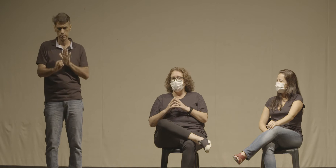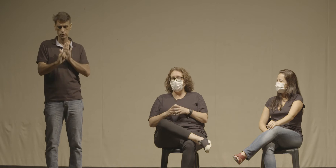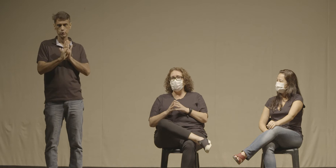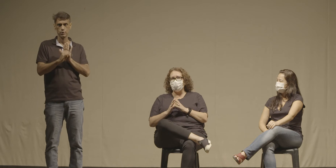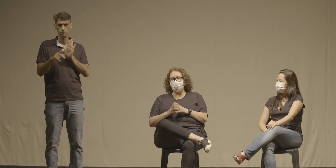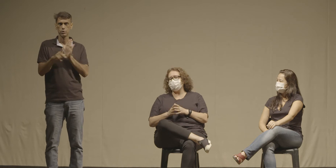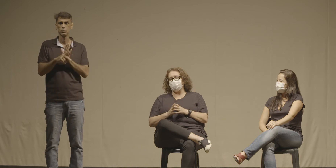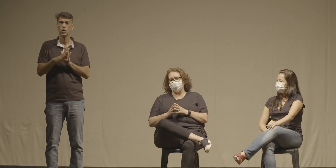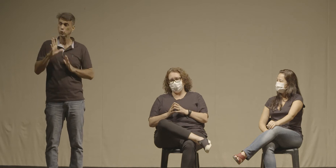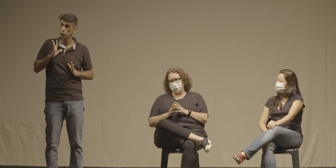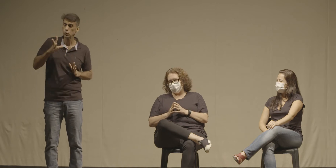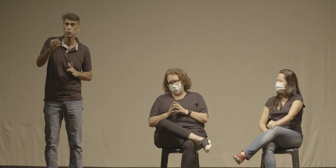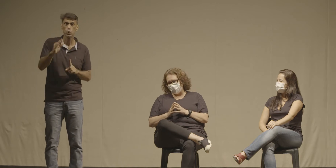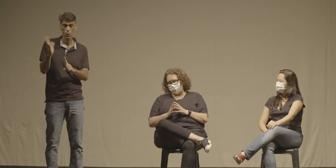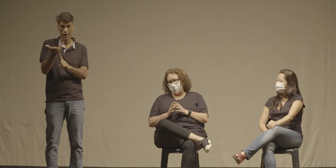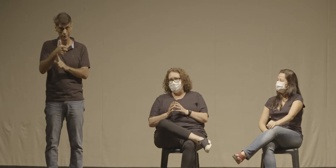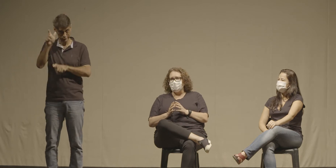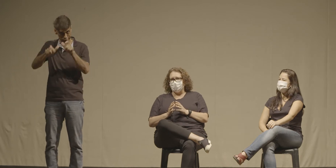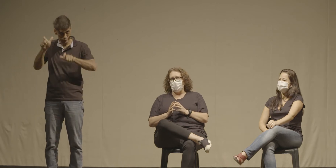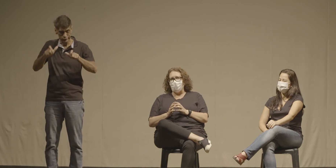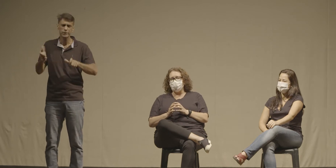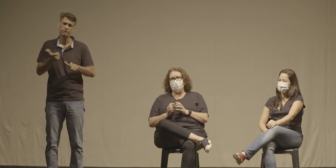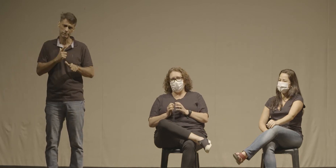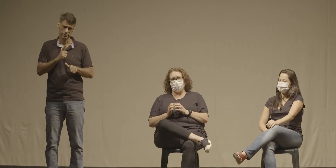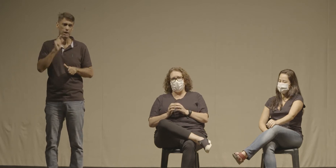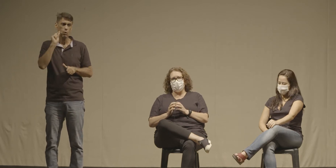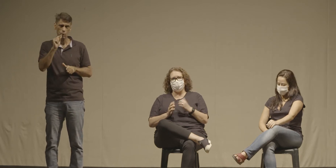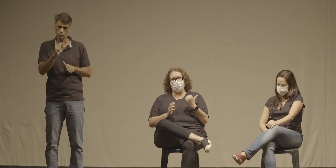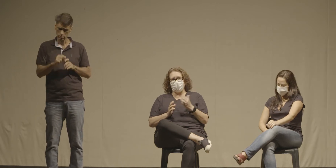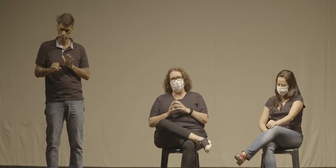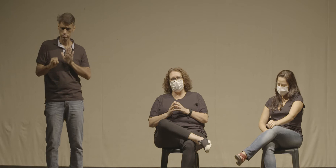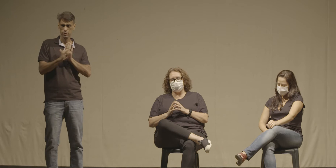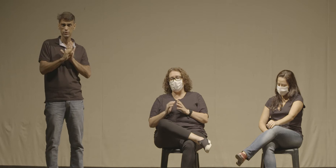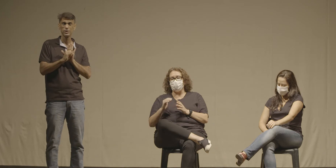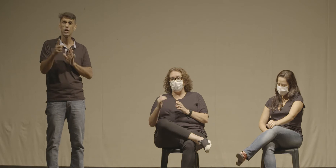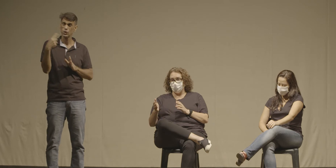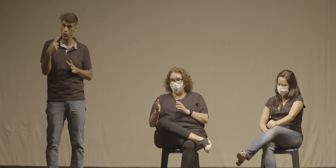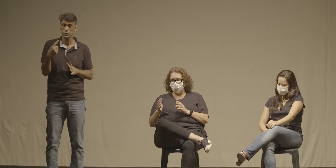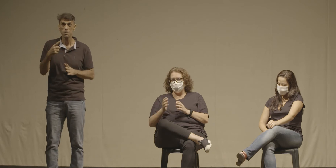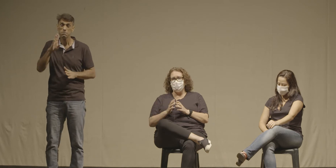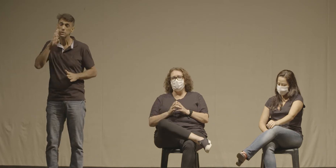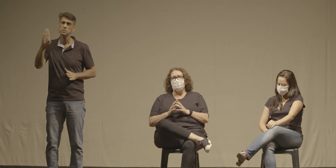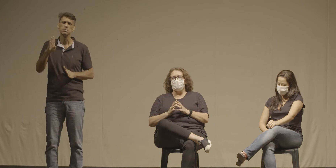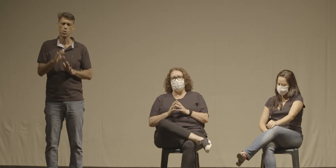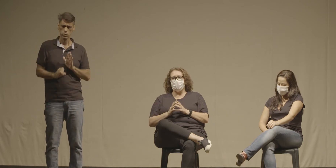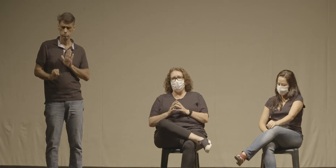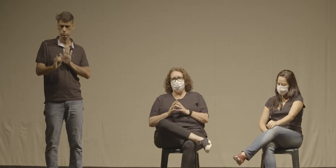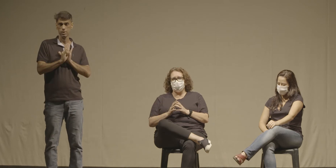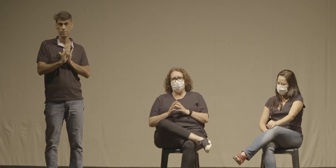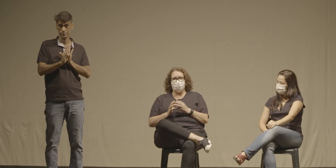identidade. Todo artista tem que ter a sua identidade. E eu acho que a nossa maior identidade até hoje,